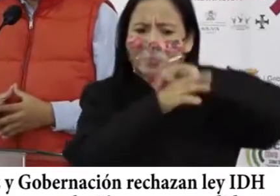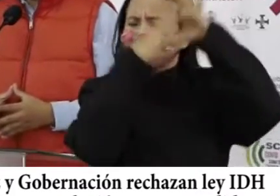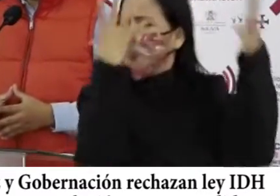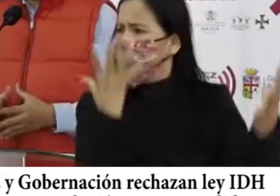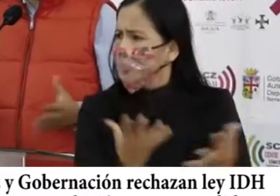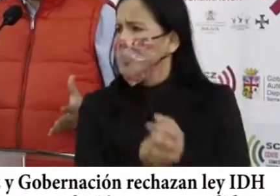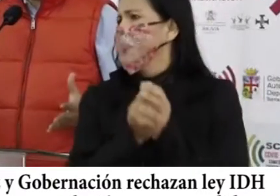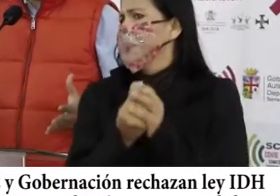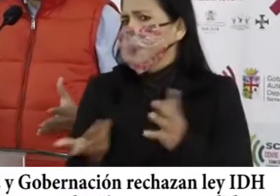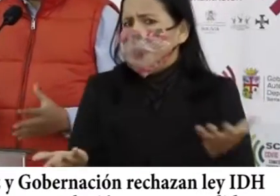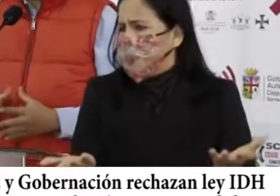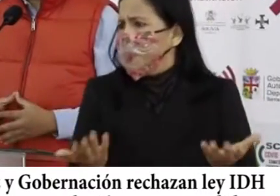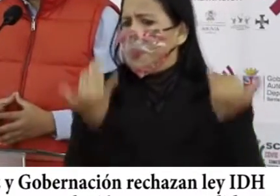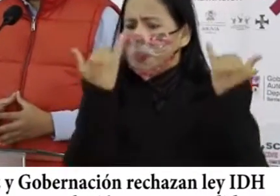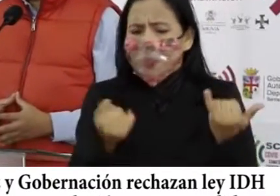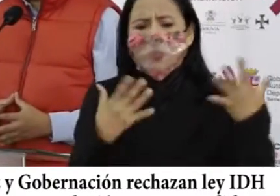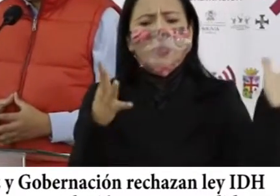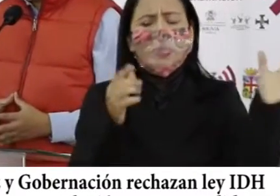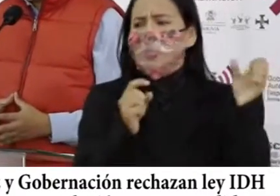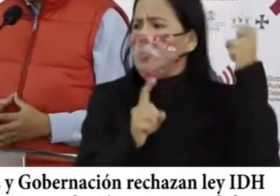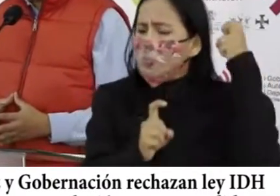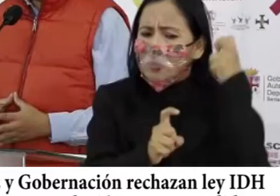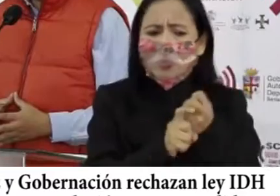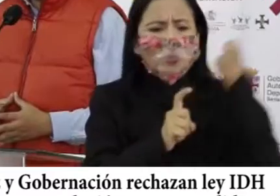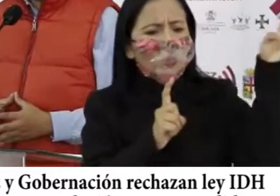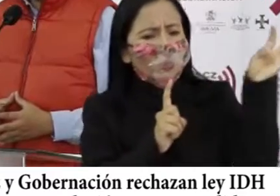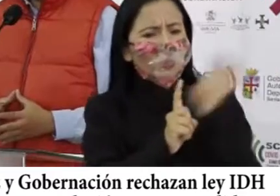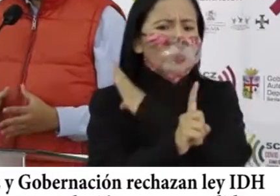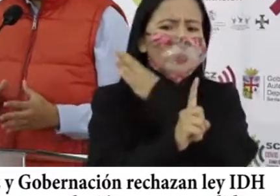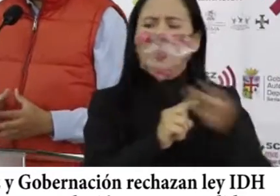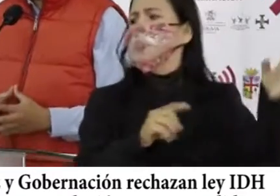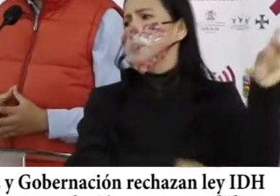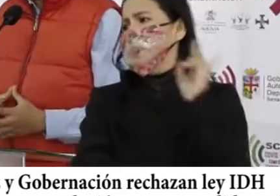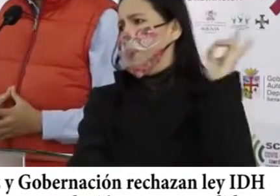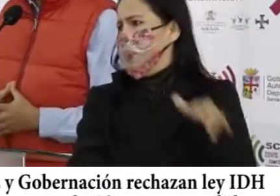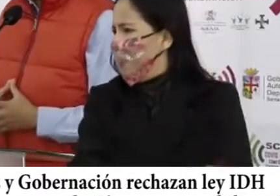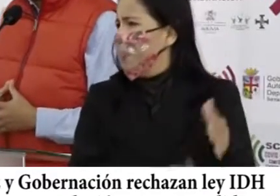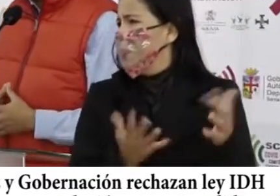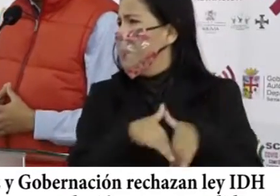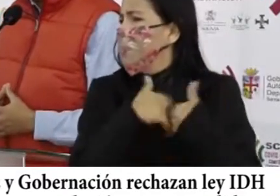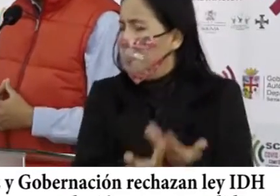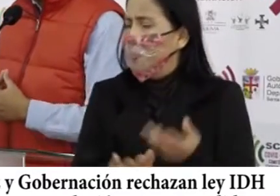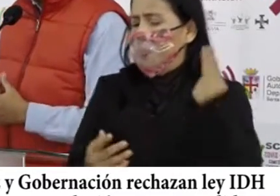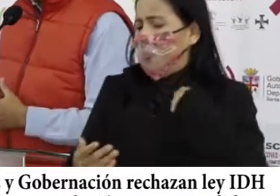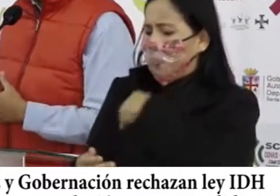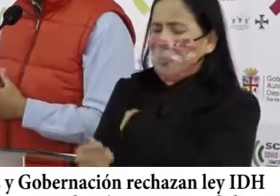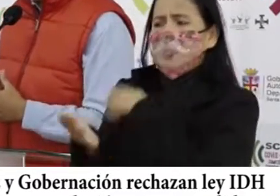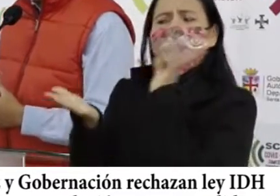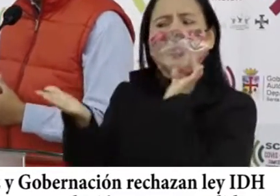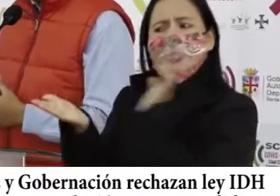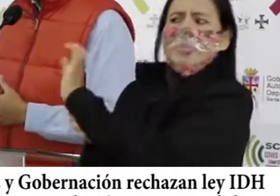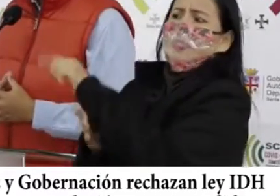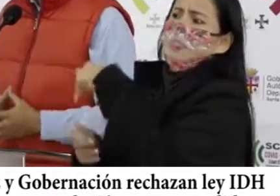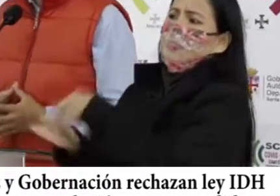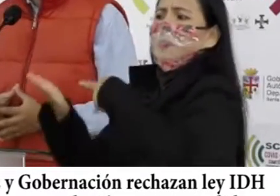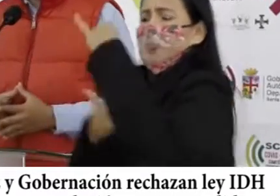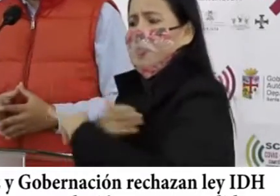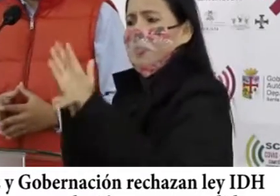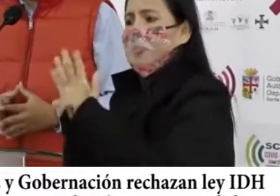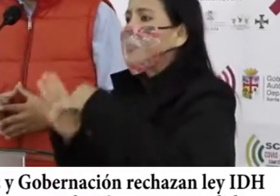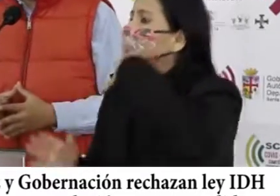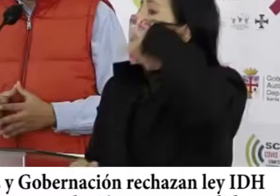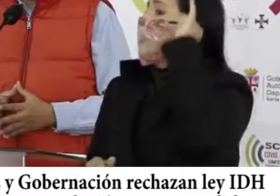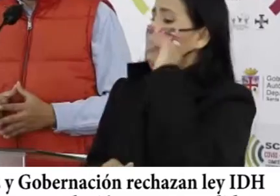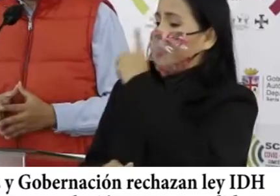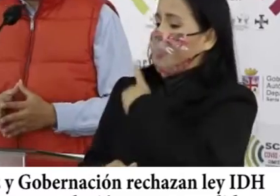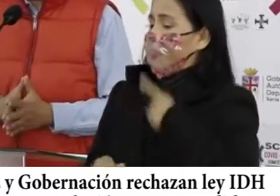pandemia que está azotando hoy a nuestro país. Por eso rechazamos el proyecto de ley aprobado